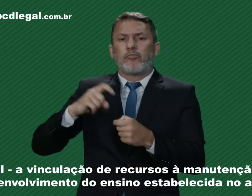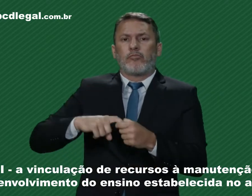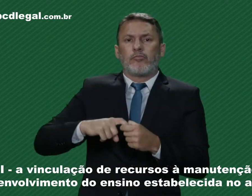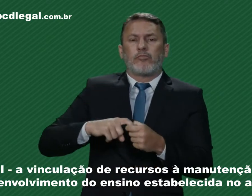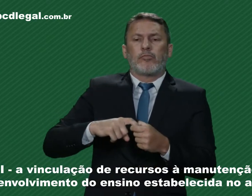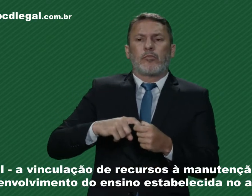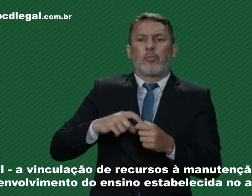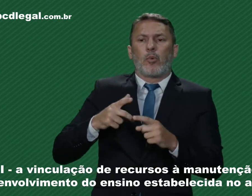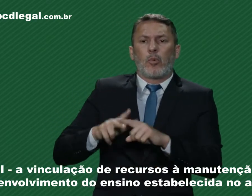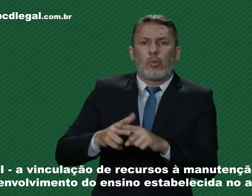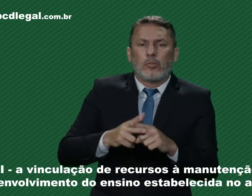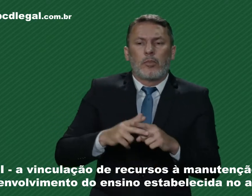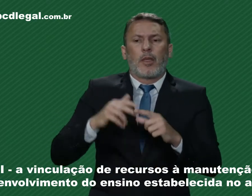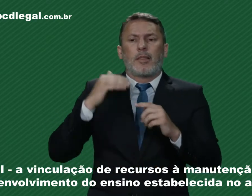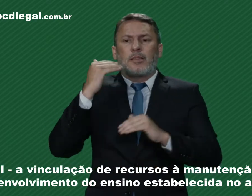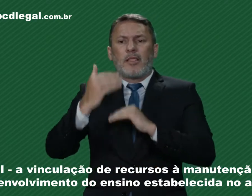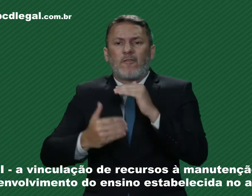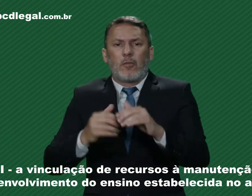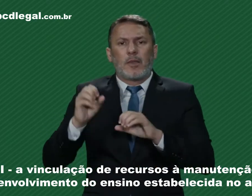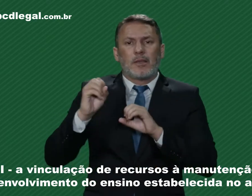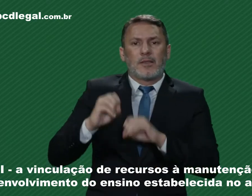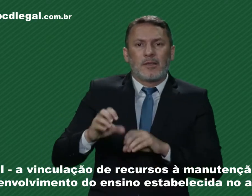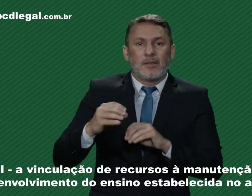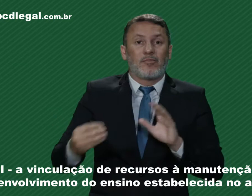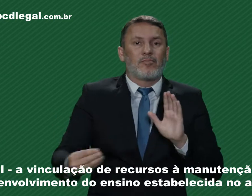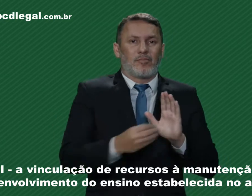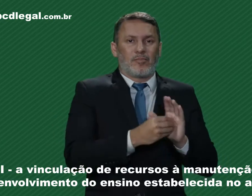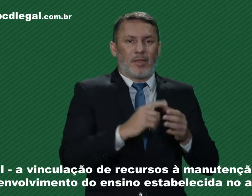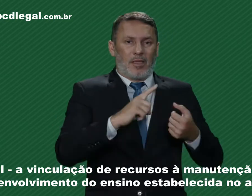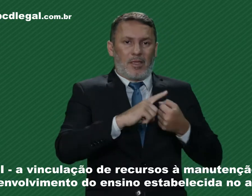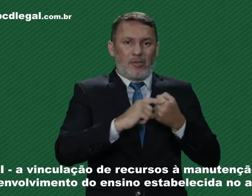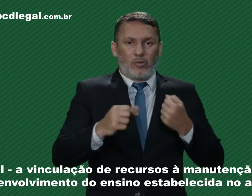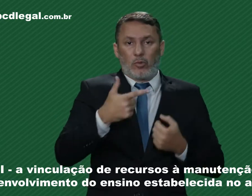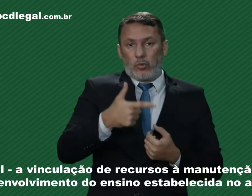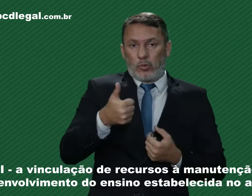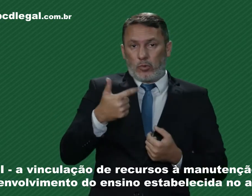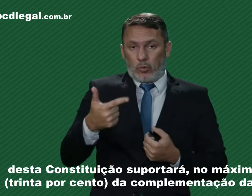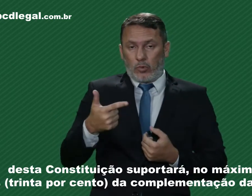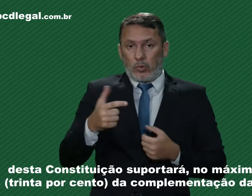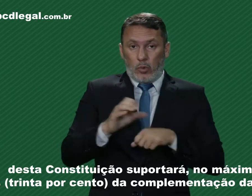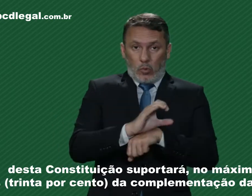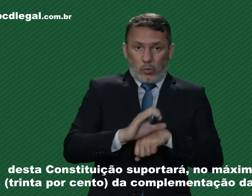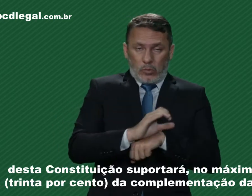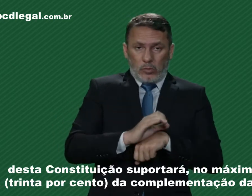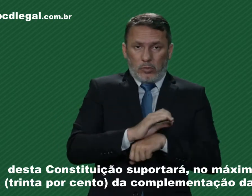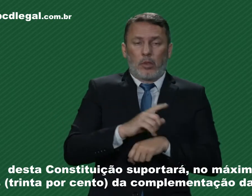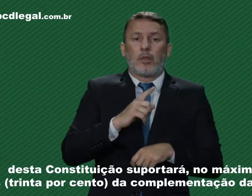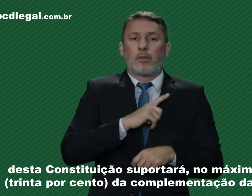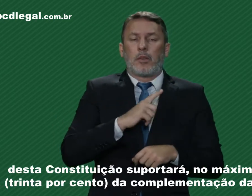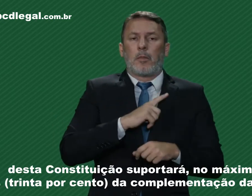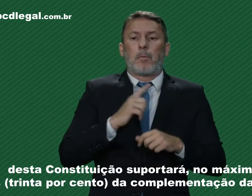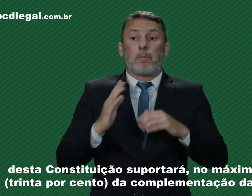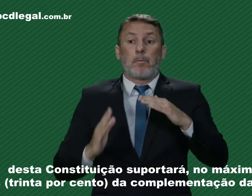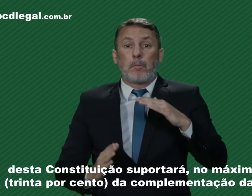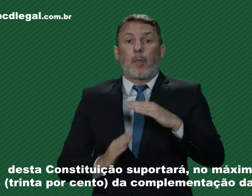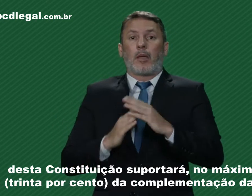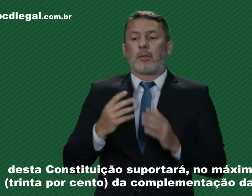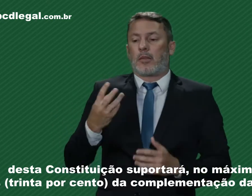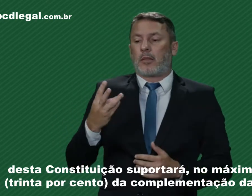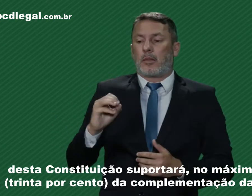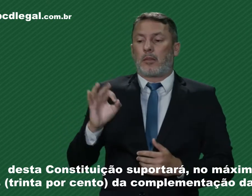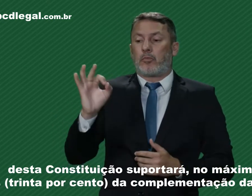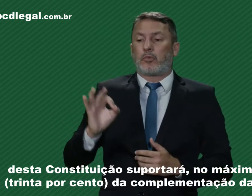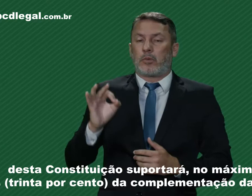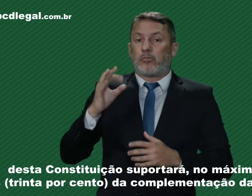recursos à manutenção e ao desenvolvimento do ensino estabelecida no artigo 212 desta Constituição suportará no